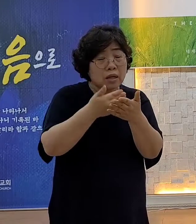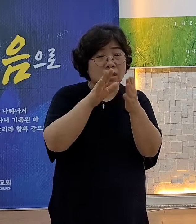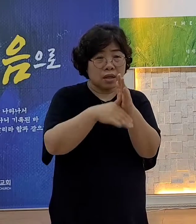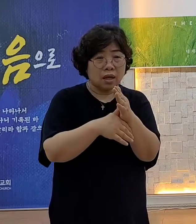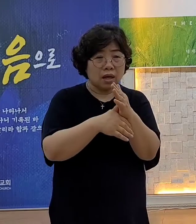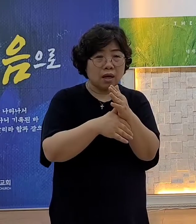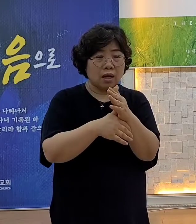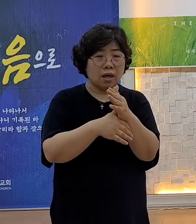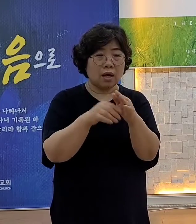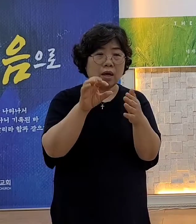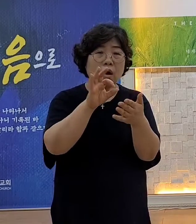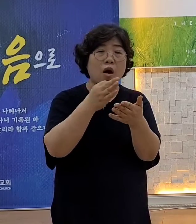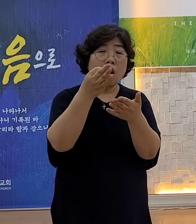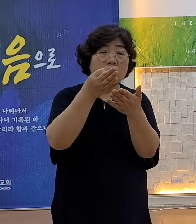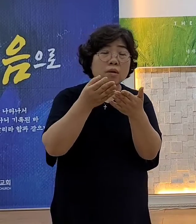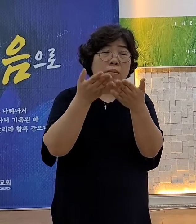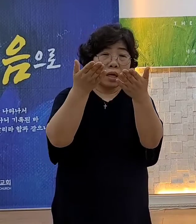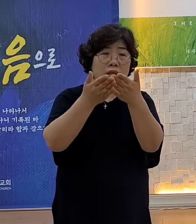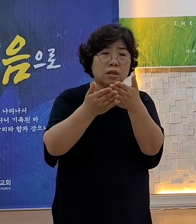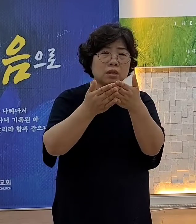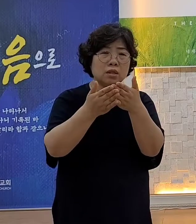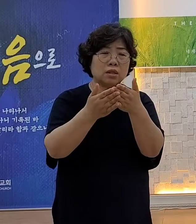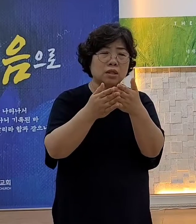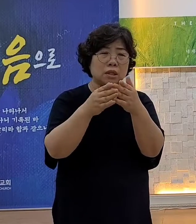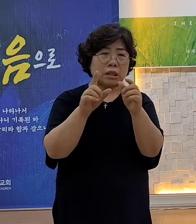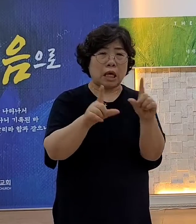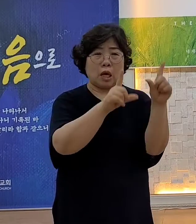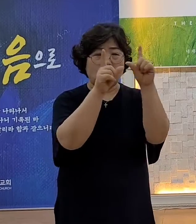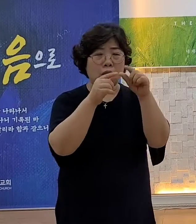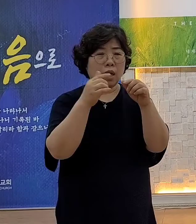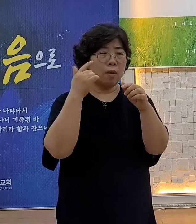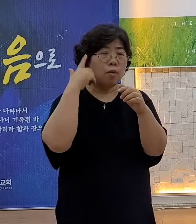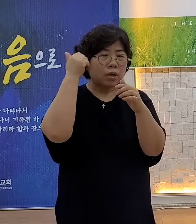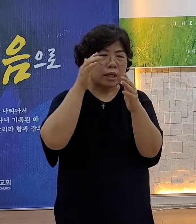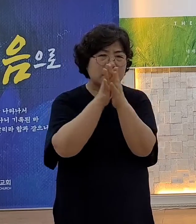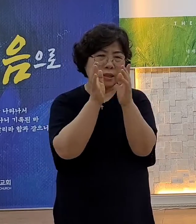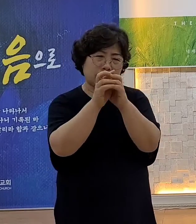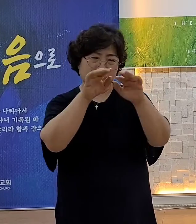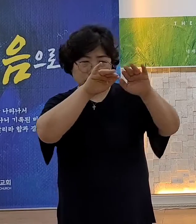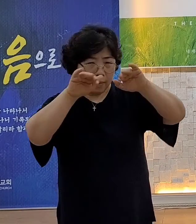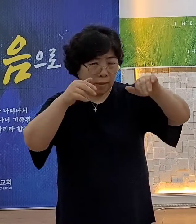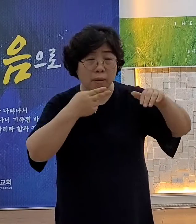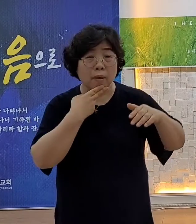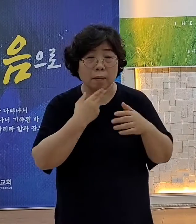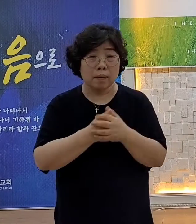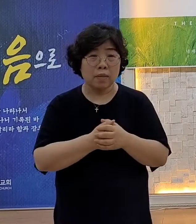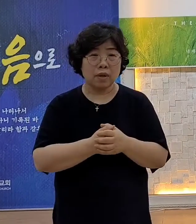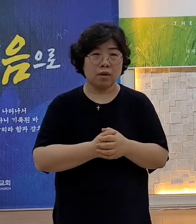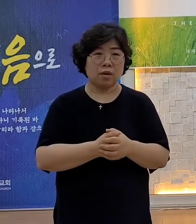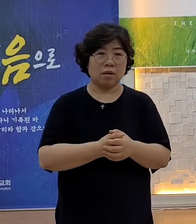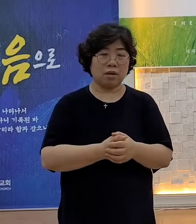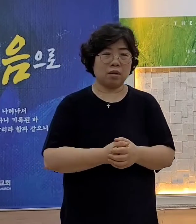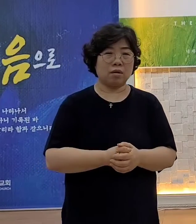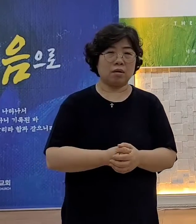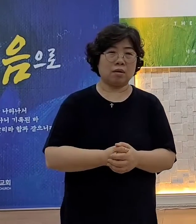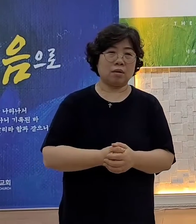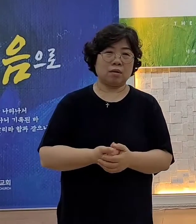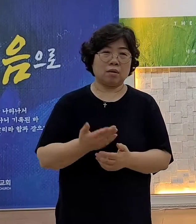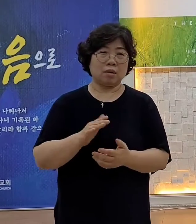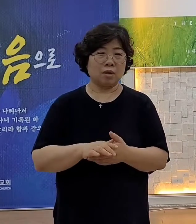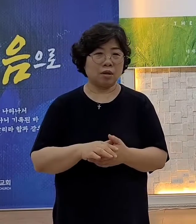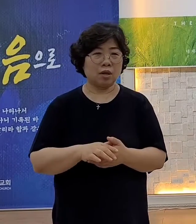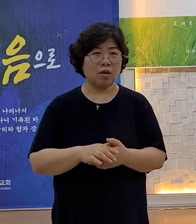않습니다. 그랬더니 어떤 애는 전부를 드린 거예요. 처음에 그렇게 돈이 많았는데도 만 원짜리 드는 거